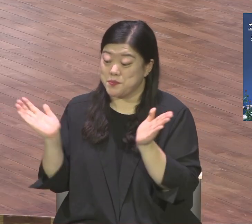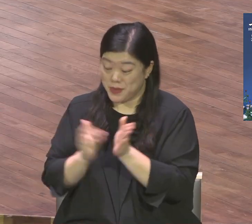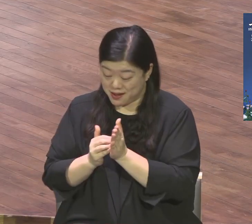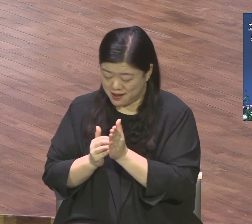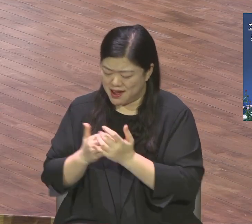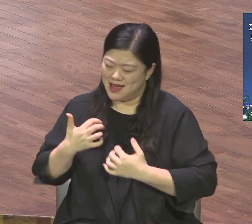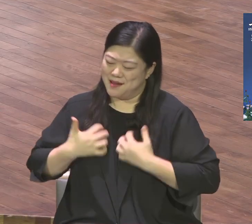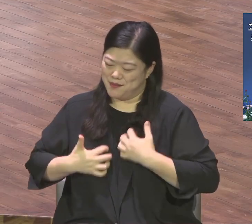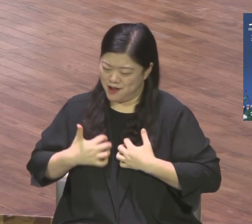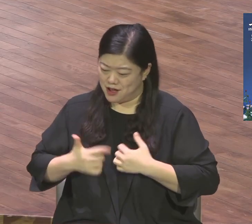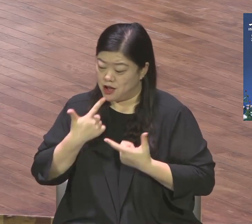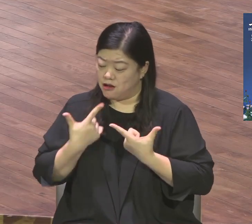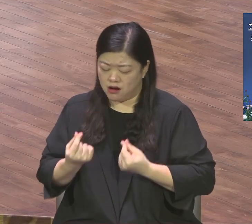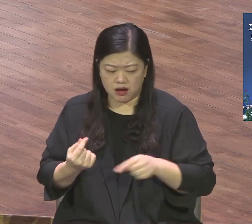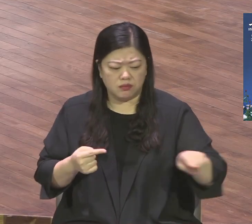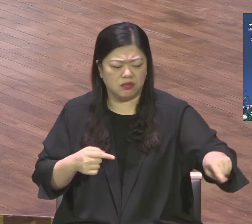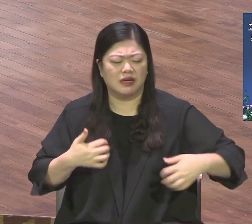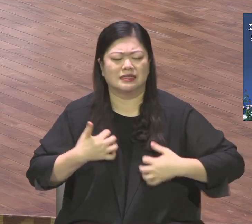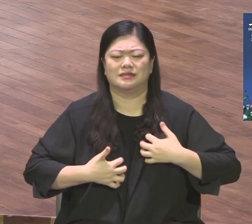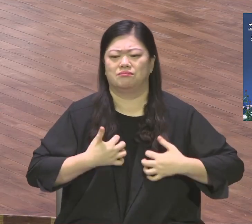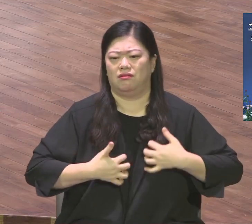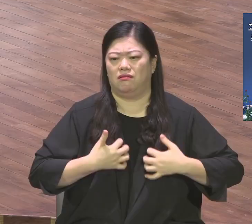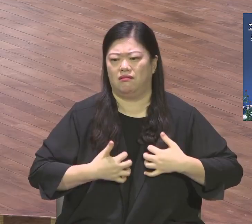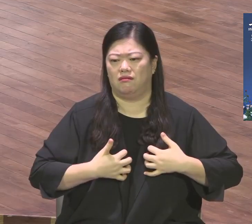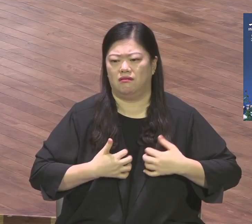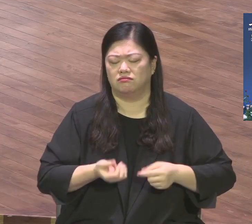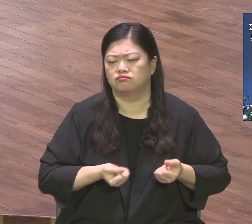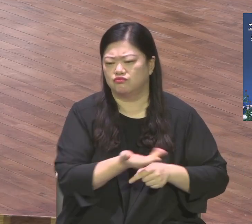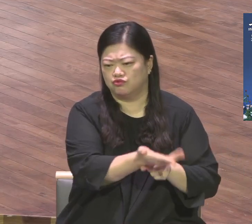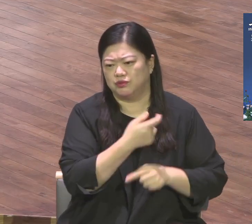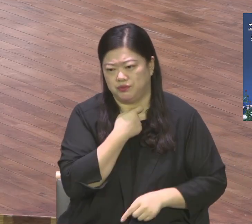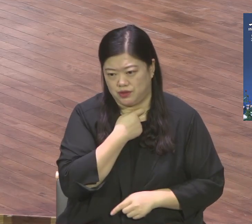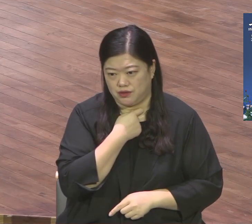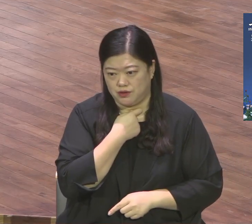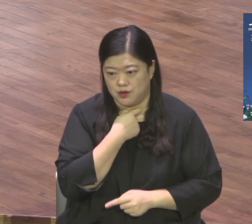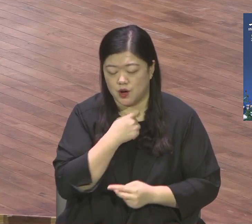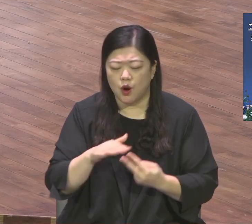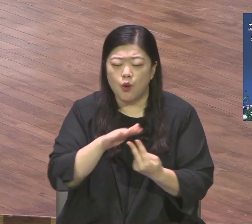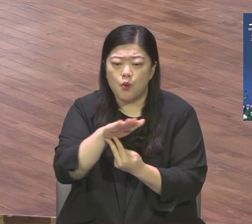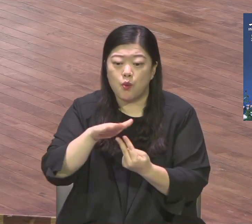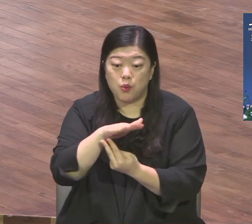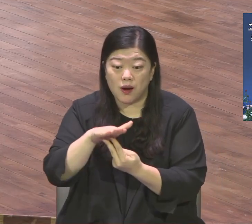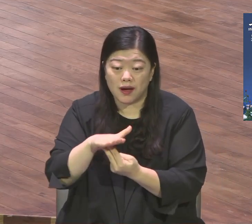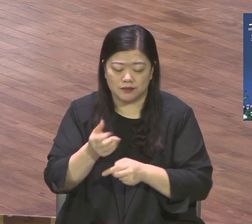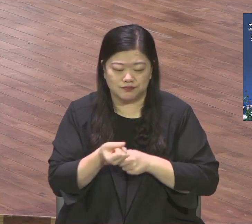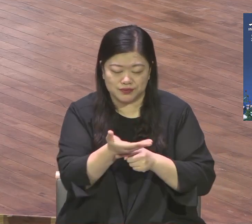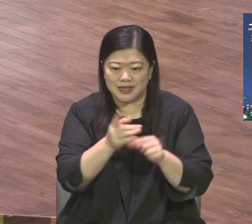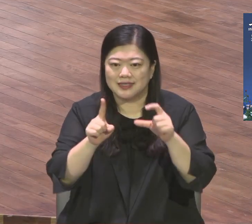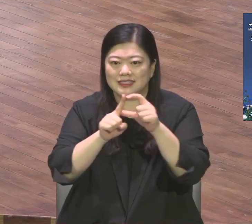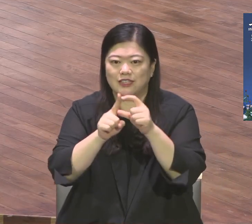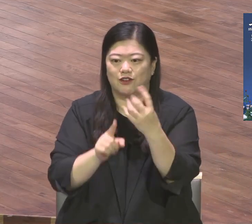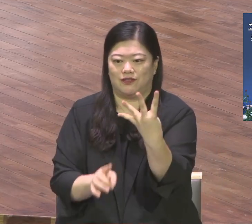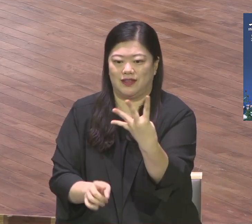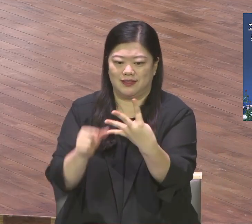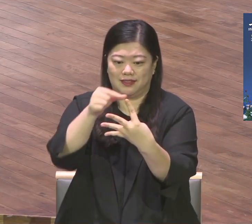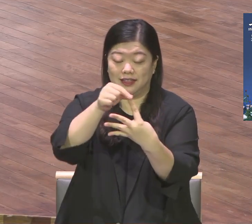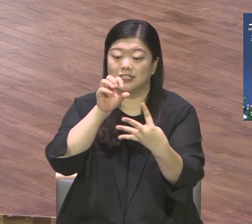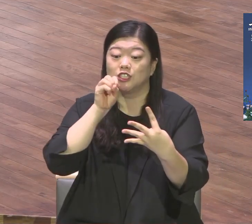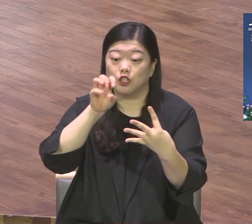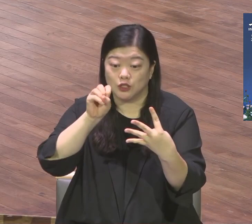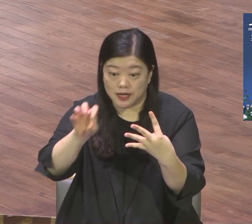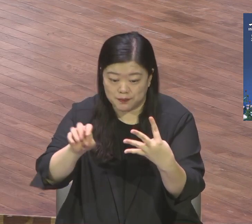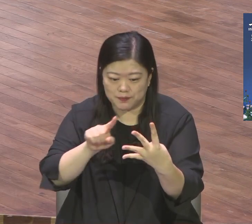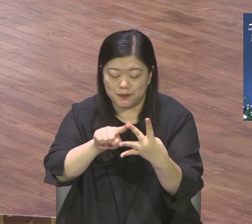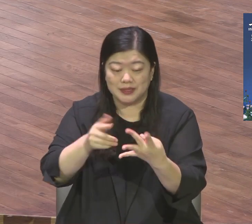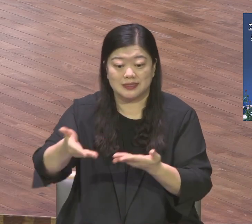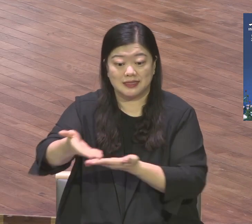구체적으로 보여주고 있습니다. 요한은 이 네 가지의 단어를 통해서 구체화시키고 있지요. 전함, 사귐,